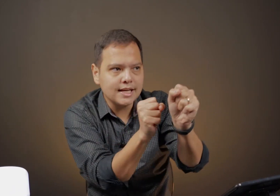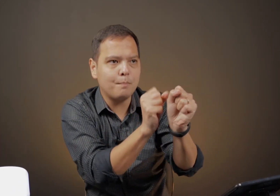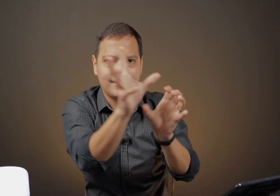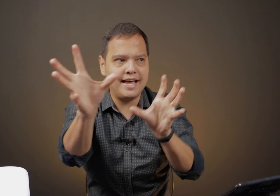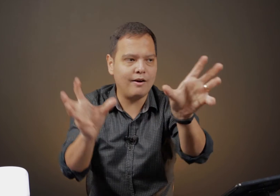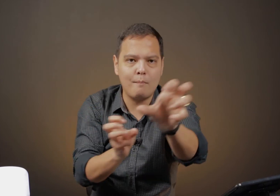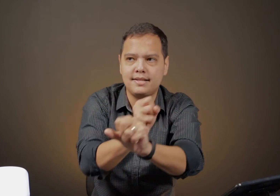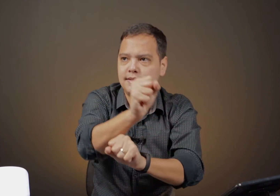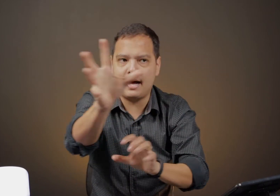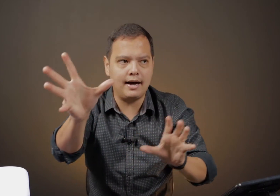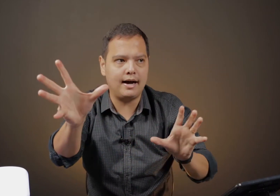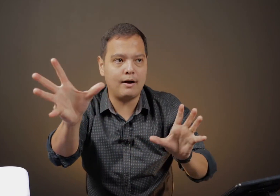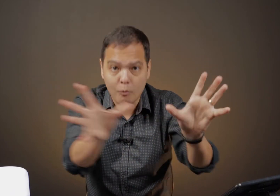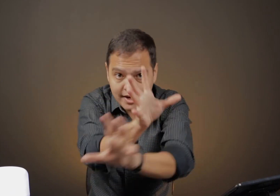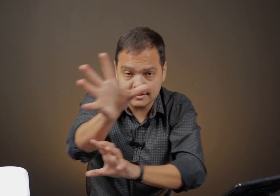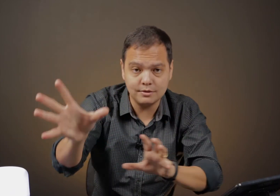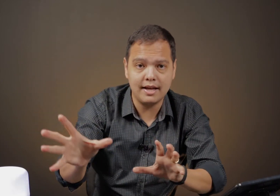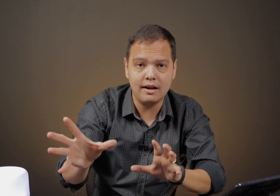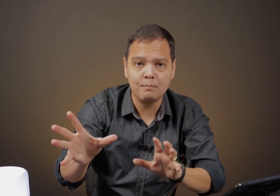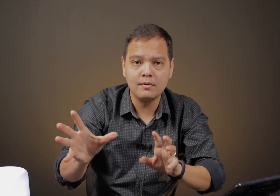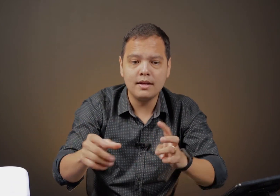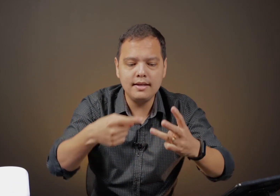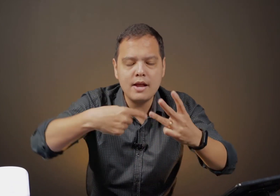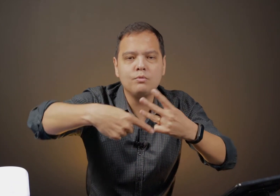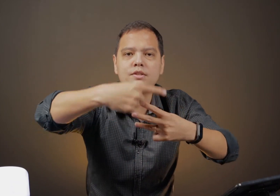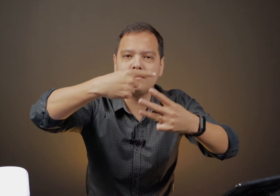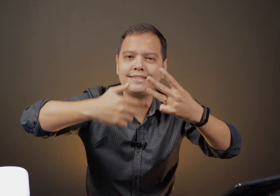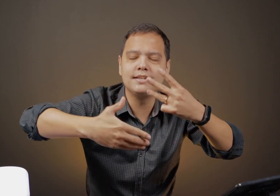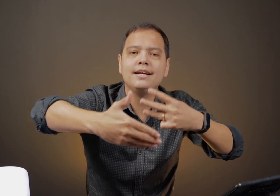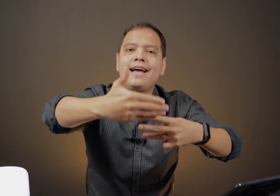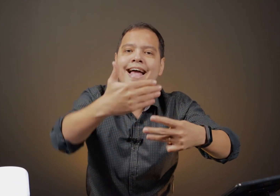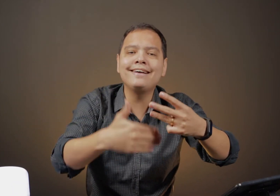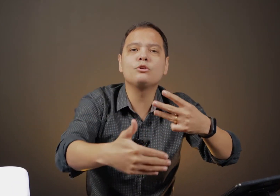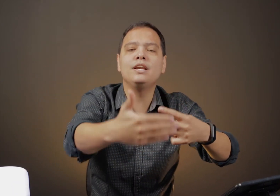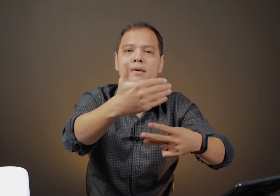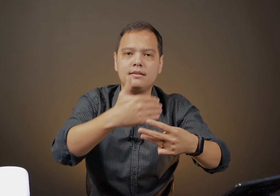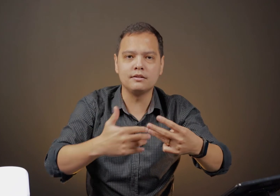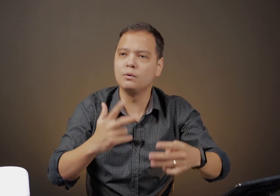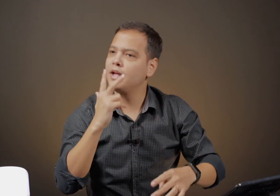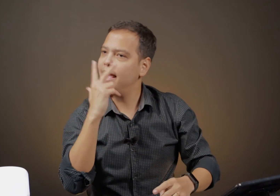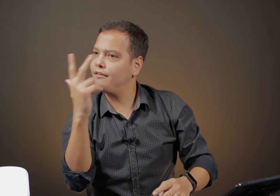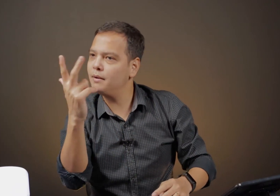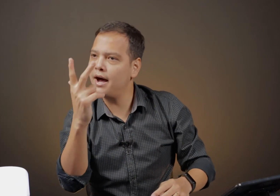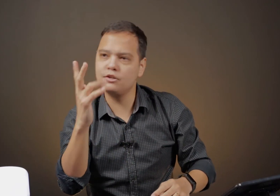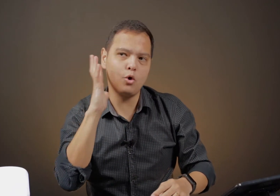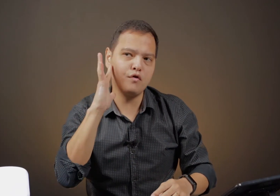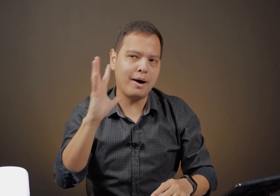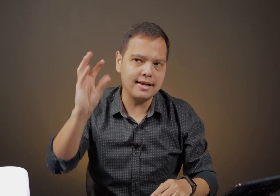para que ela comece a comunicação dela, e aí quando isso vai se retroalimentando, ela vê mais, ouve mais,